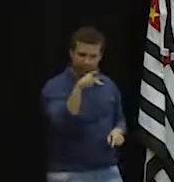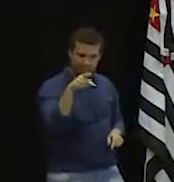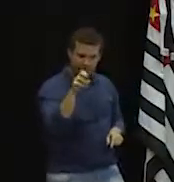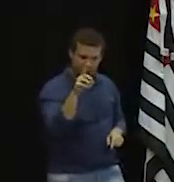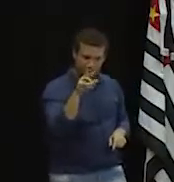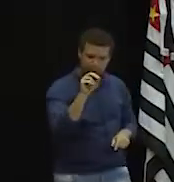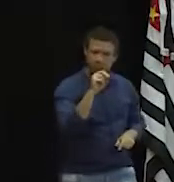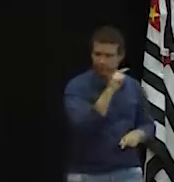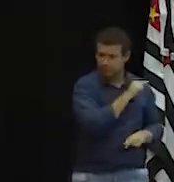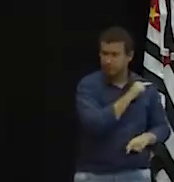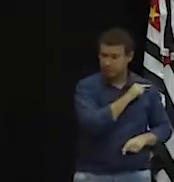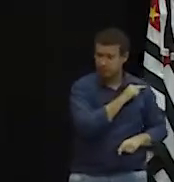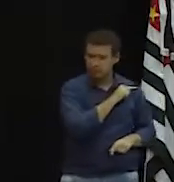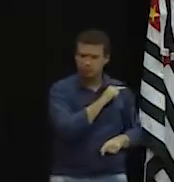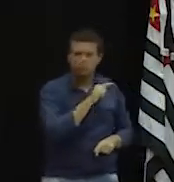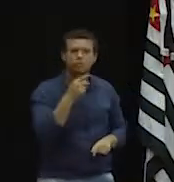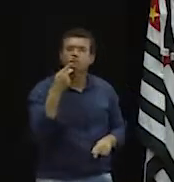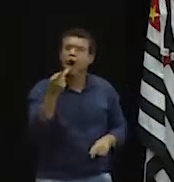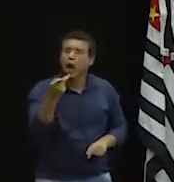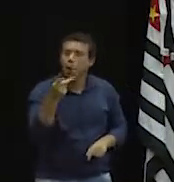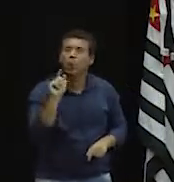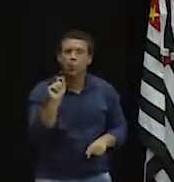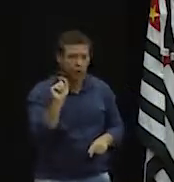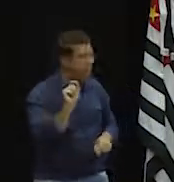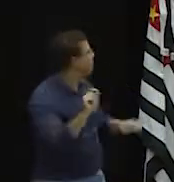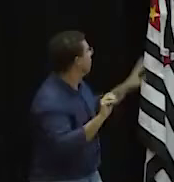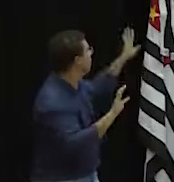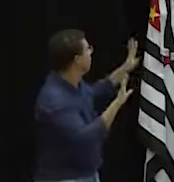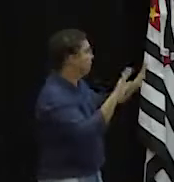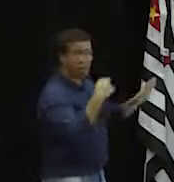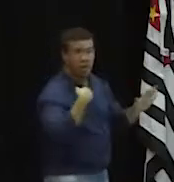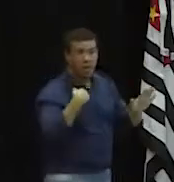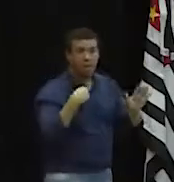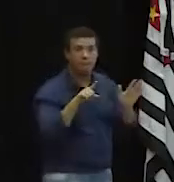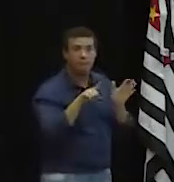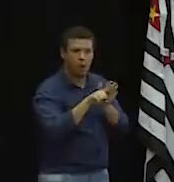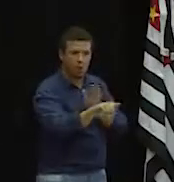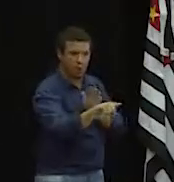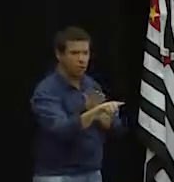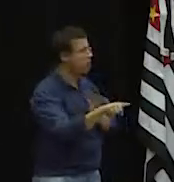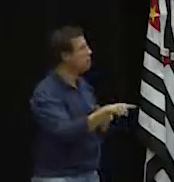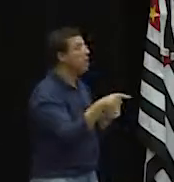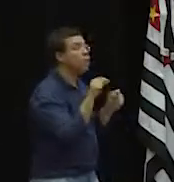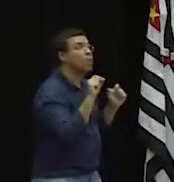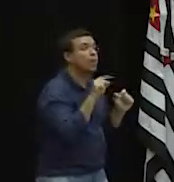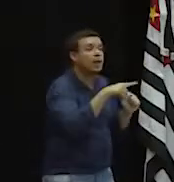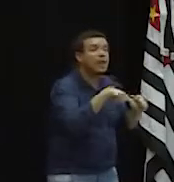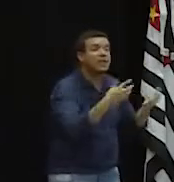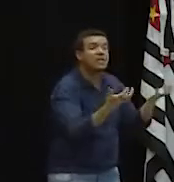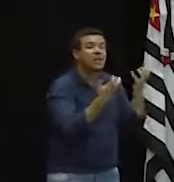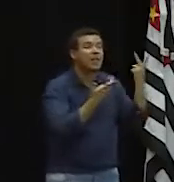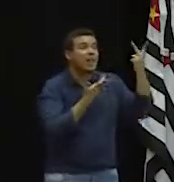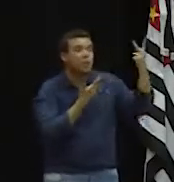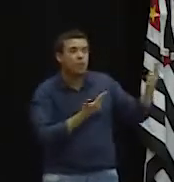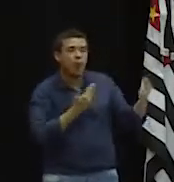que também foi o Pedro que trouxe. Ele disse o seguinte: eu perguntei,